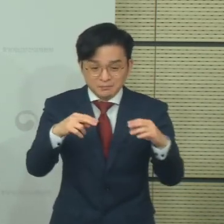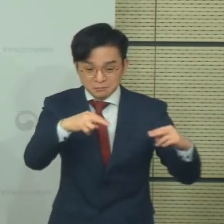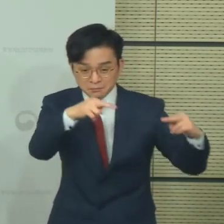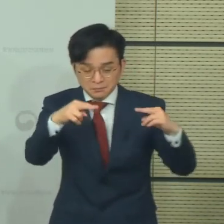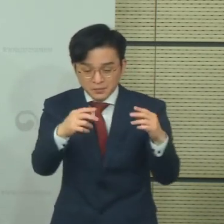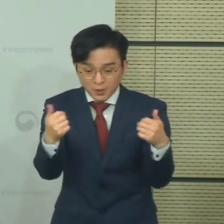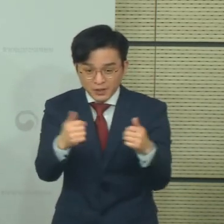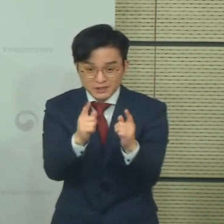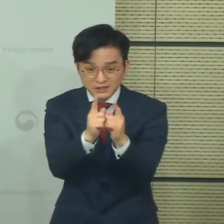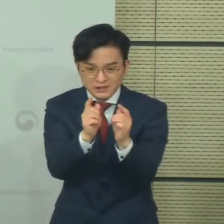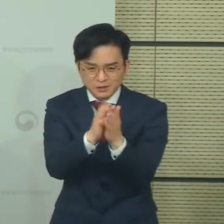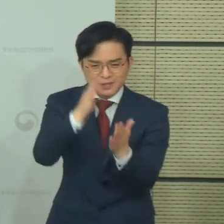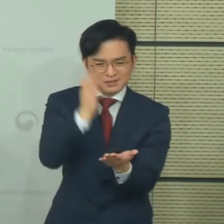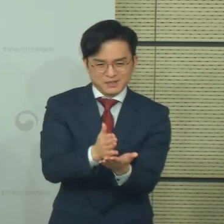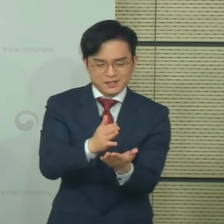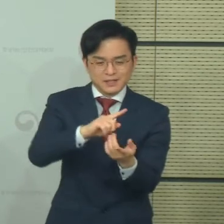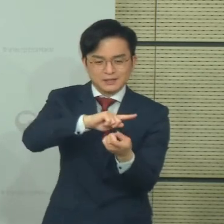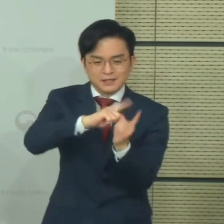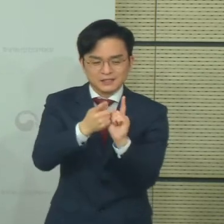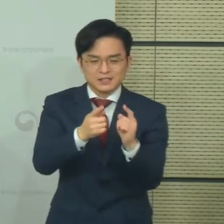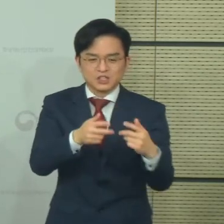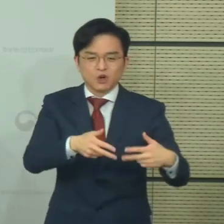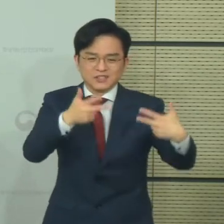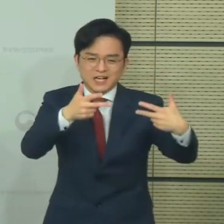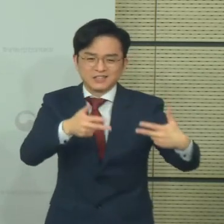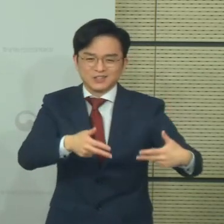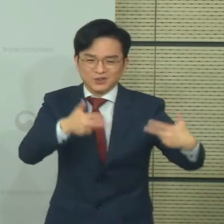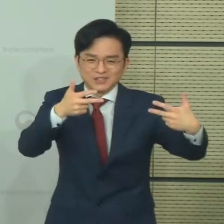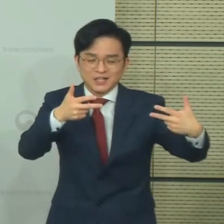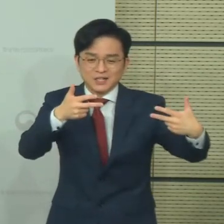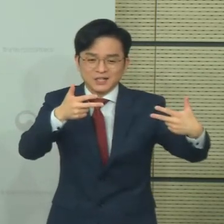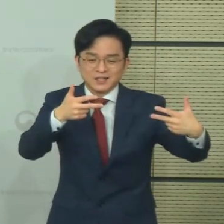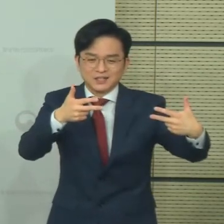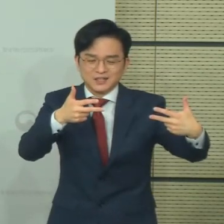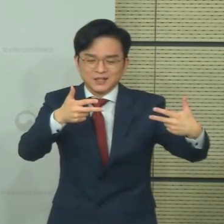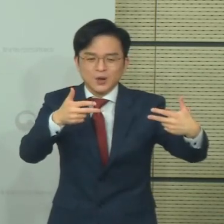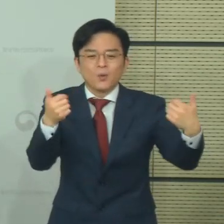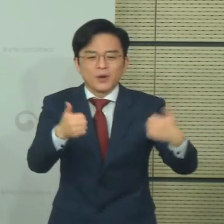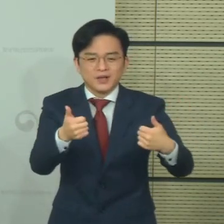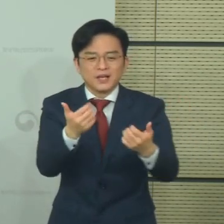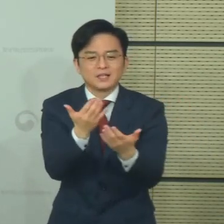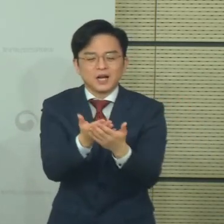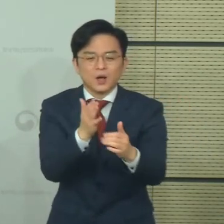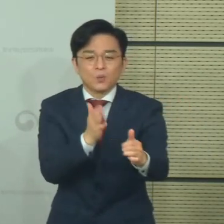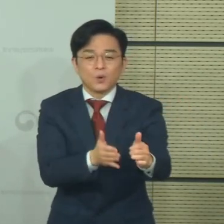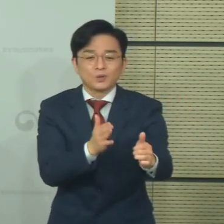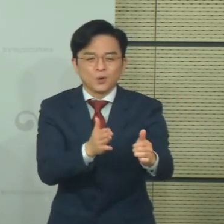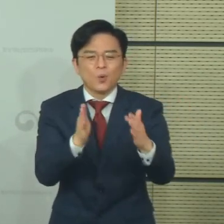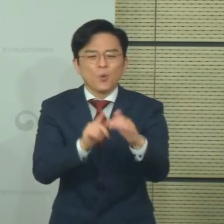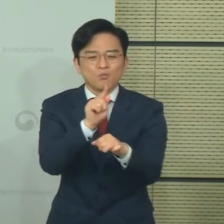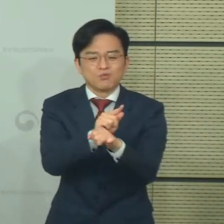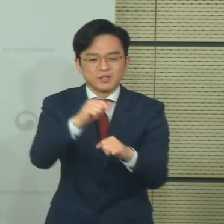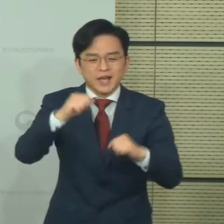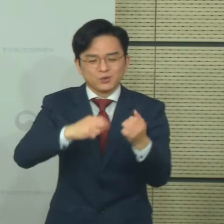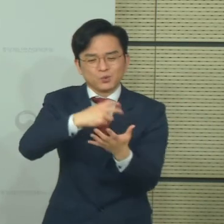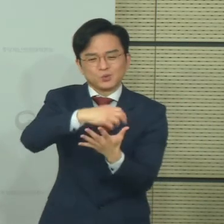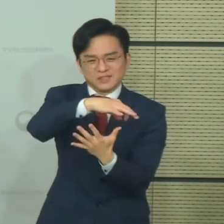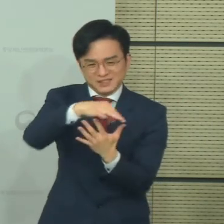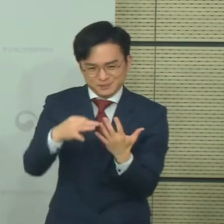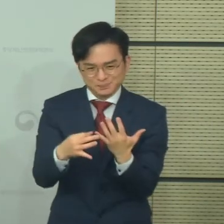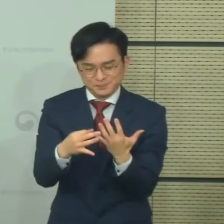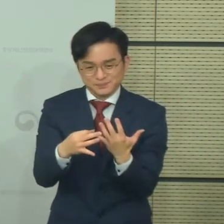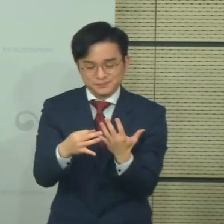권고하고 있습니다. 불가피하게 대면 회의를 해야 될 때에는 간격을 한 1m 이상 좀 떨어뜨리는 것을 권고하고 있고